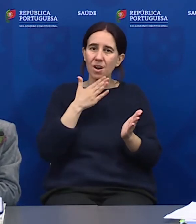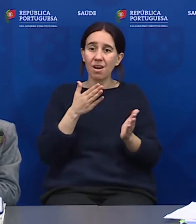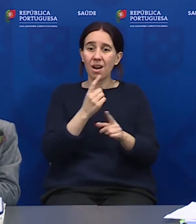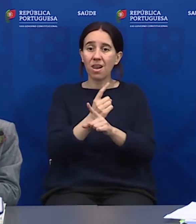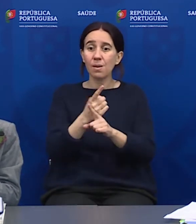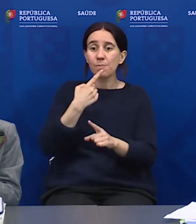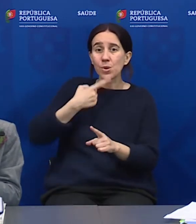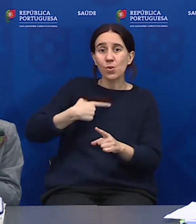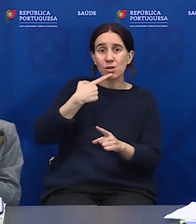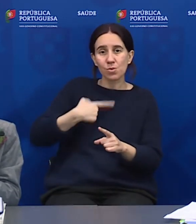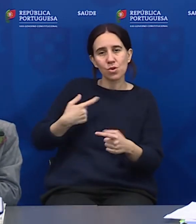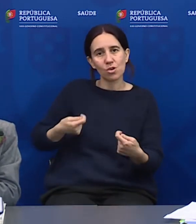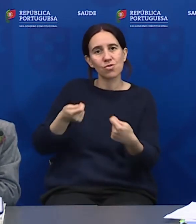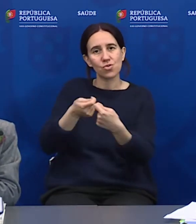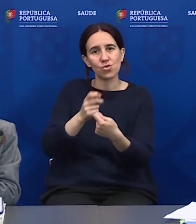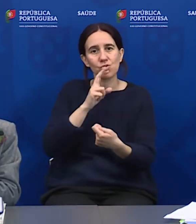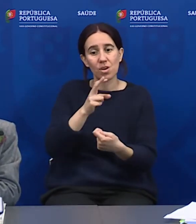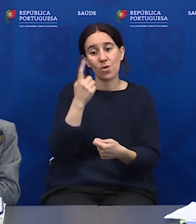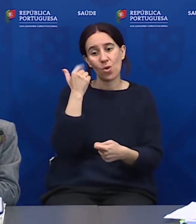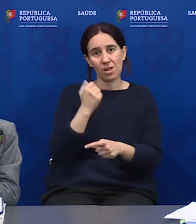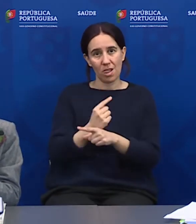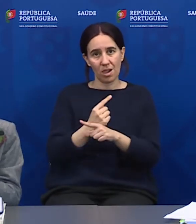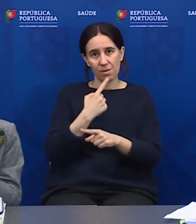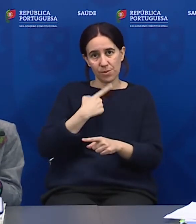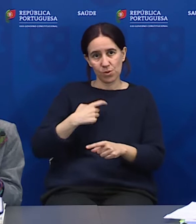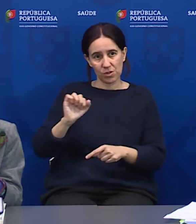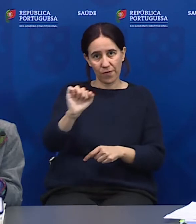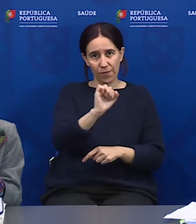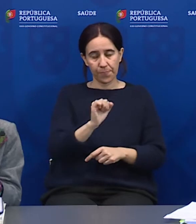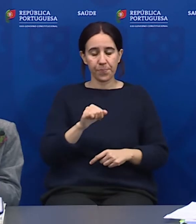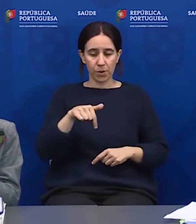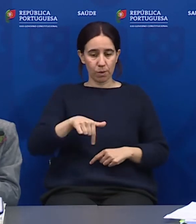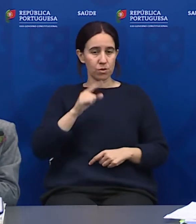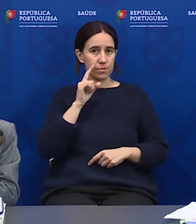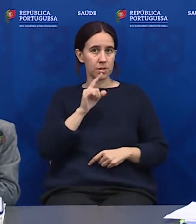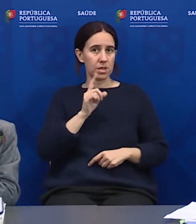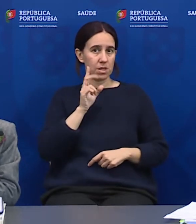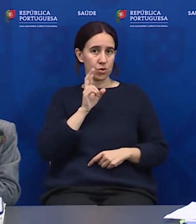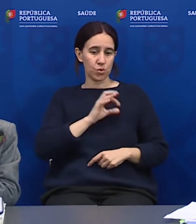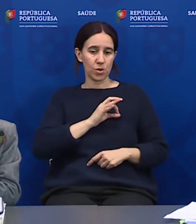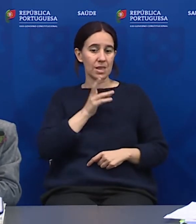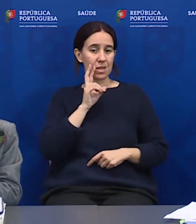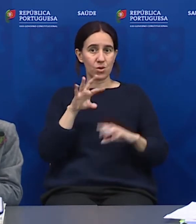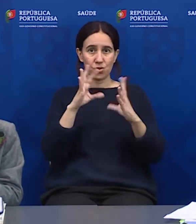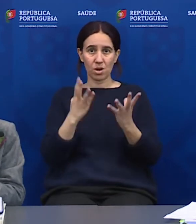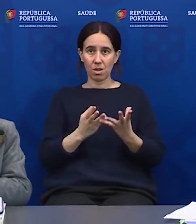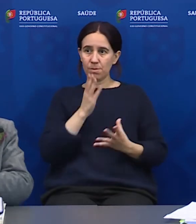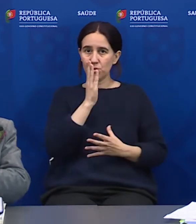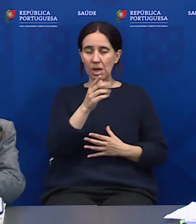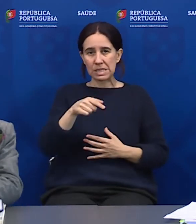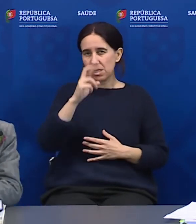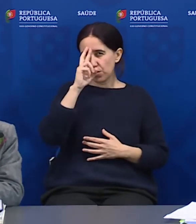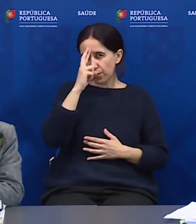das perguntas que foram feitas ontem. É, como a senhora diretora-geral também disse, este é um esforço que